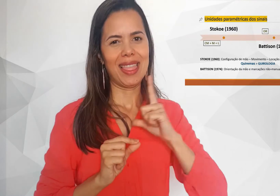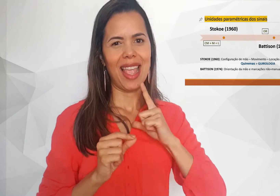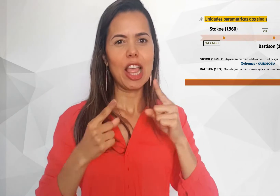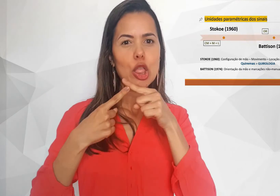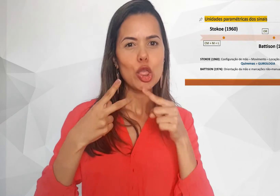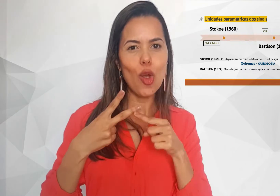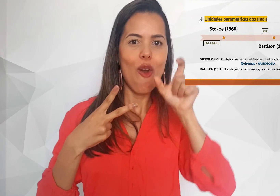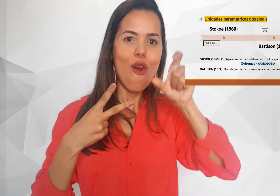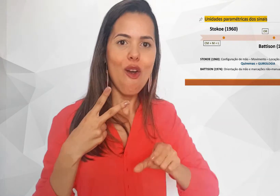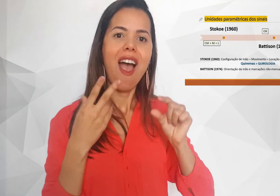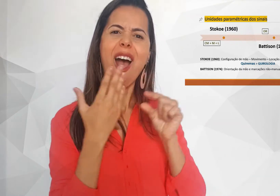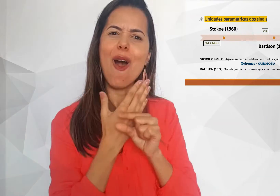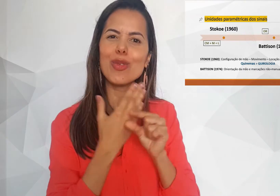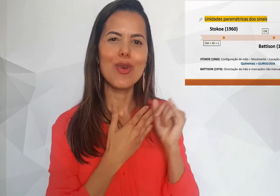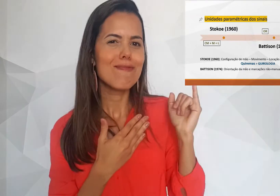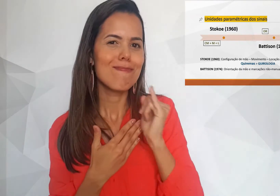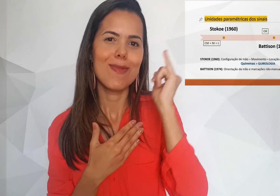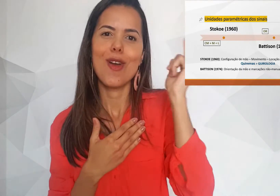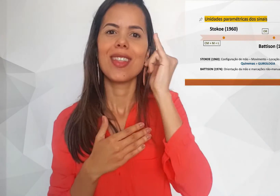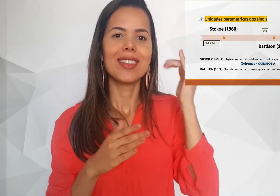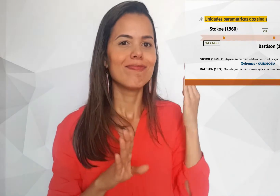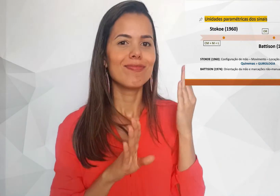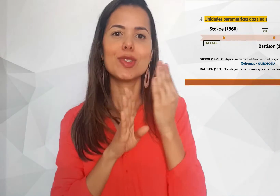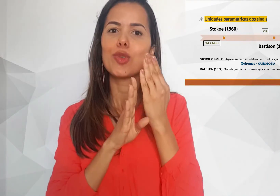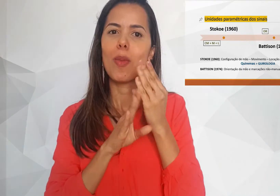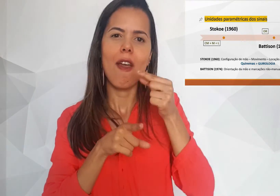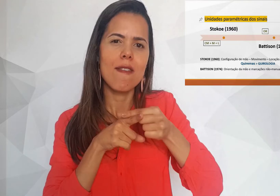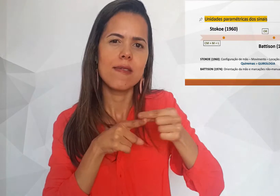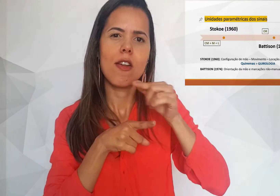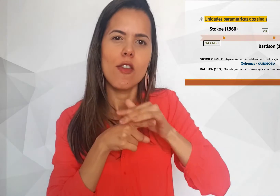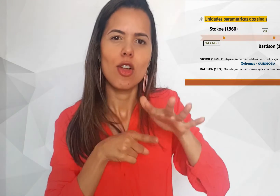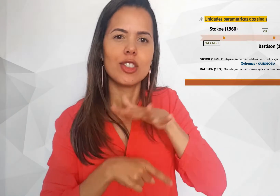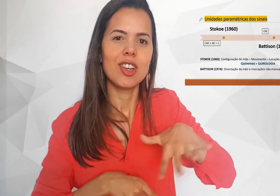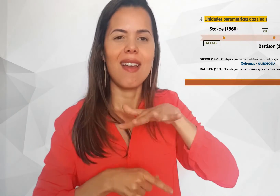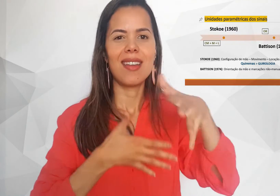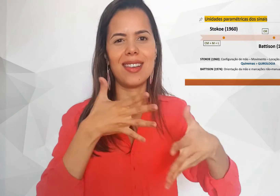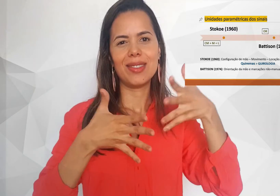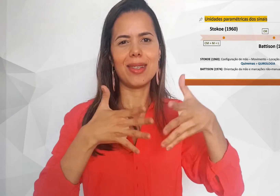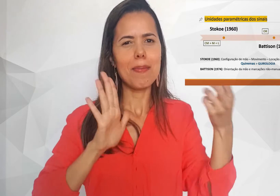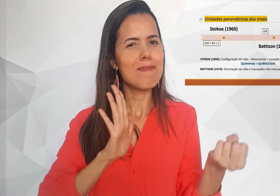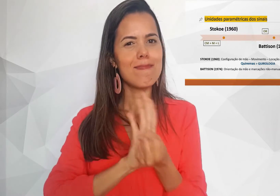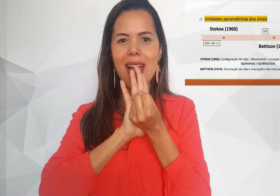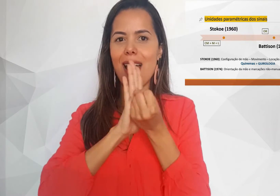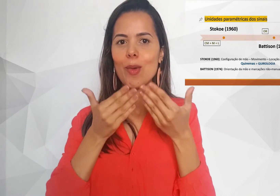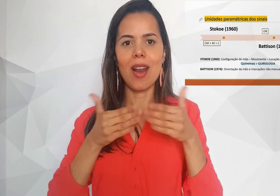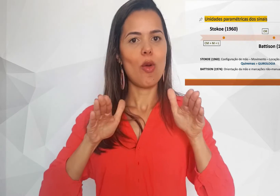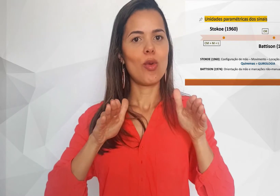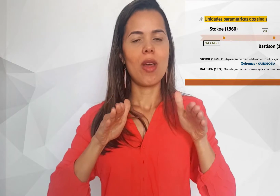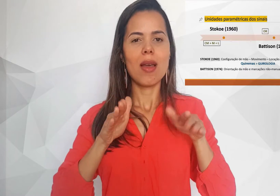entender que esses dois trabalhos tão importantes e seminais aí no campo da fonologia das línguas